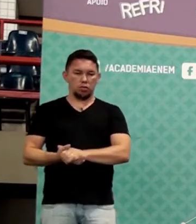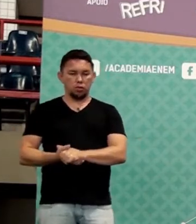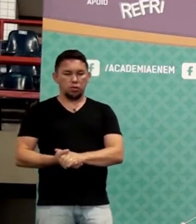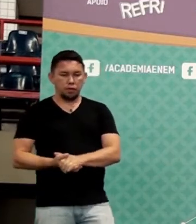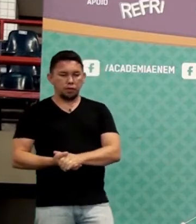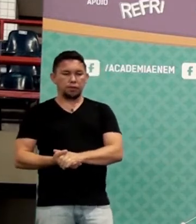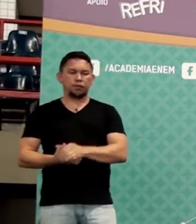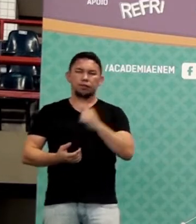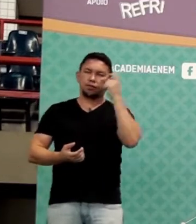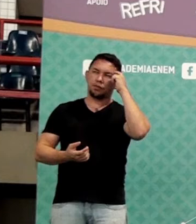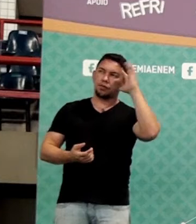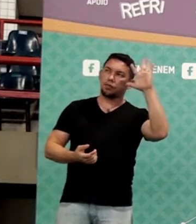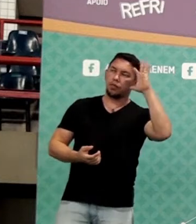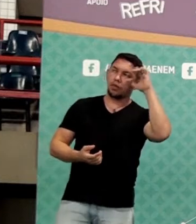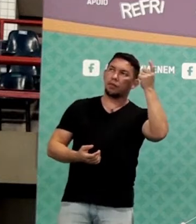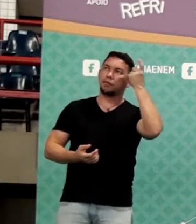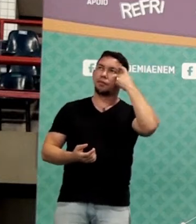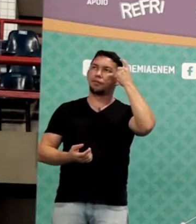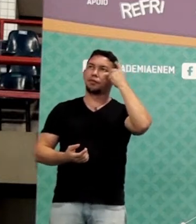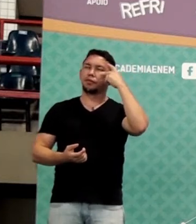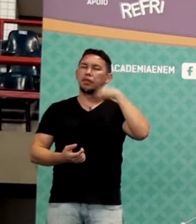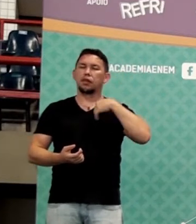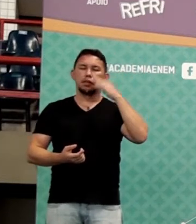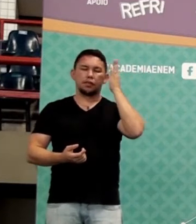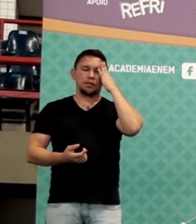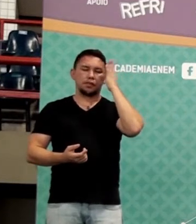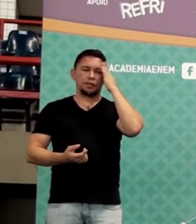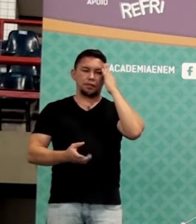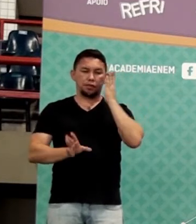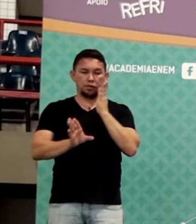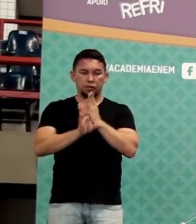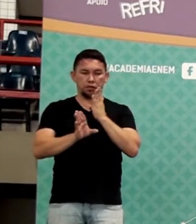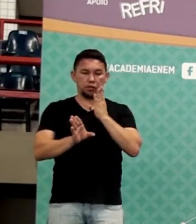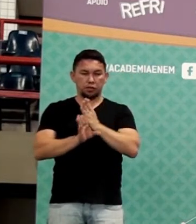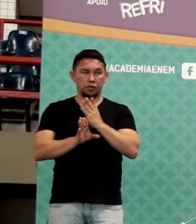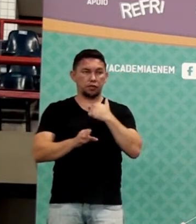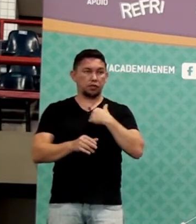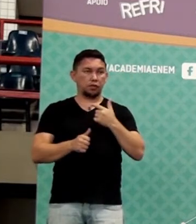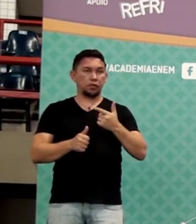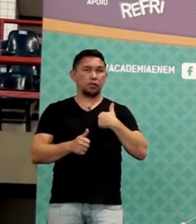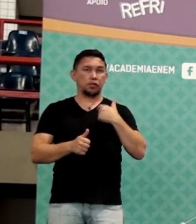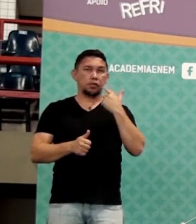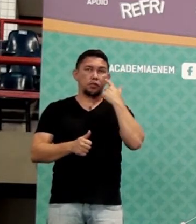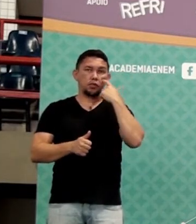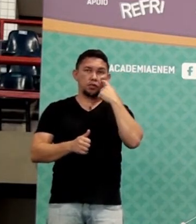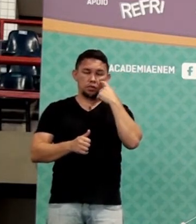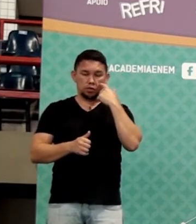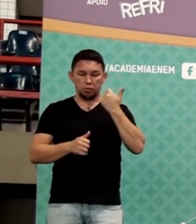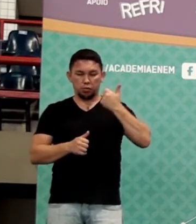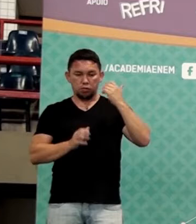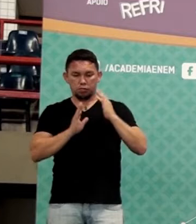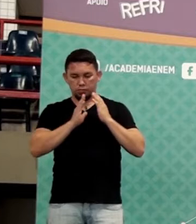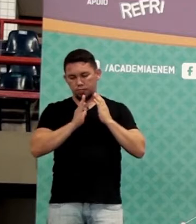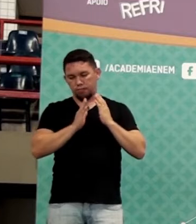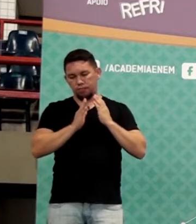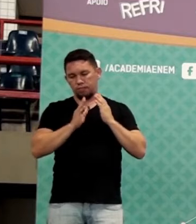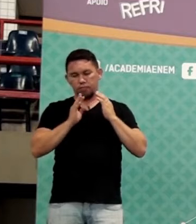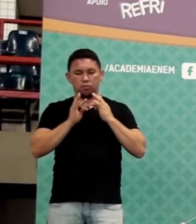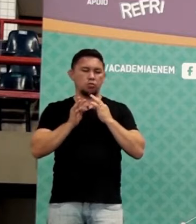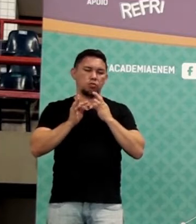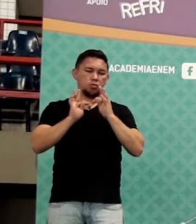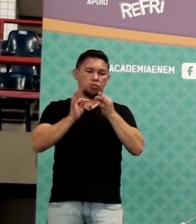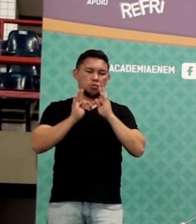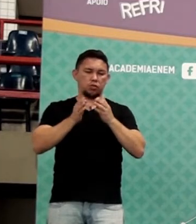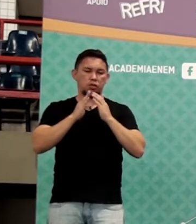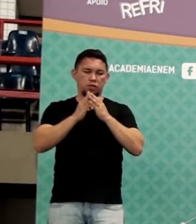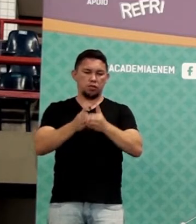Aí você vai pensar um pouquinho e vai entender por que o primeiro meio de transporte foi o